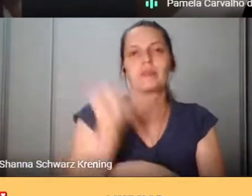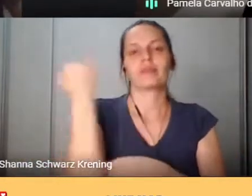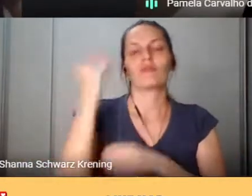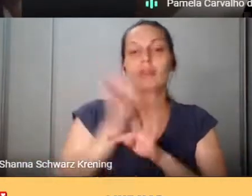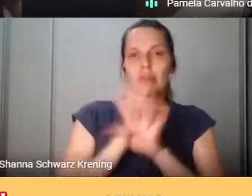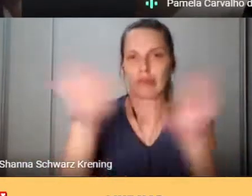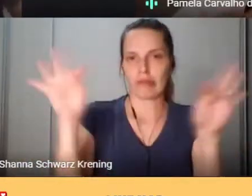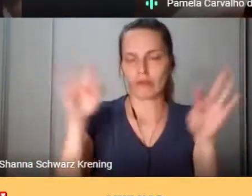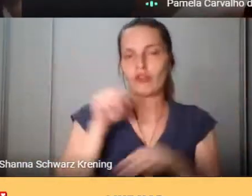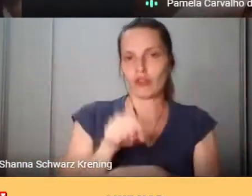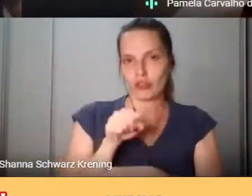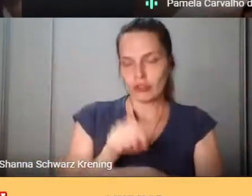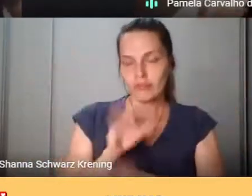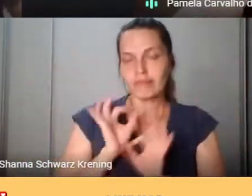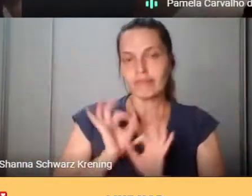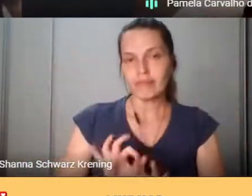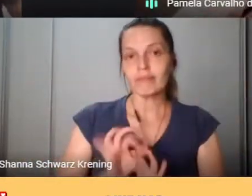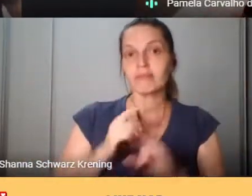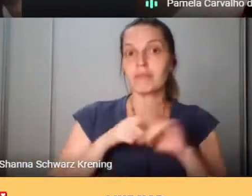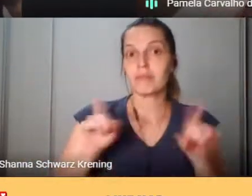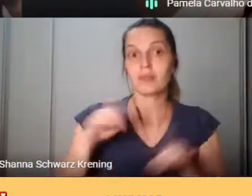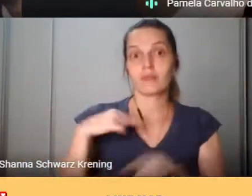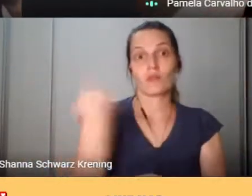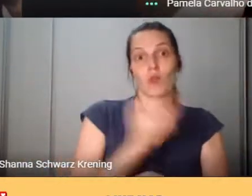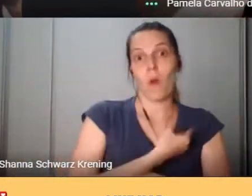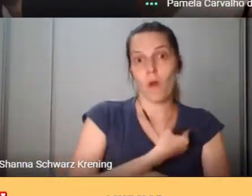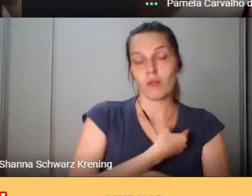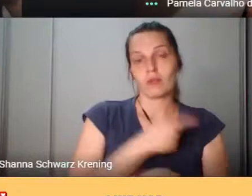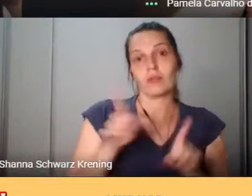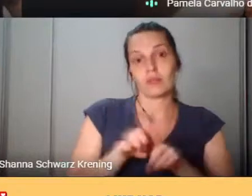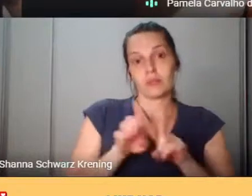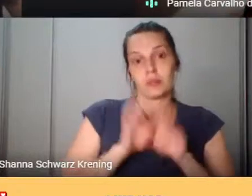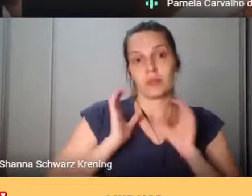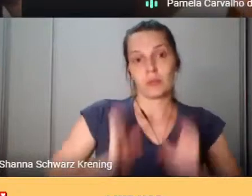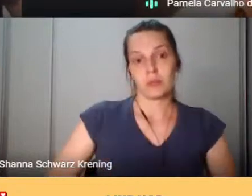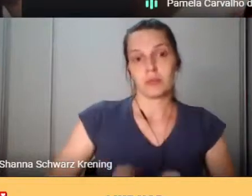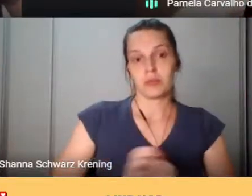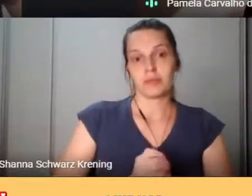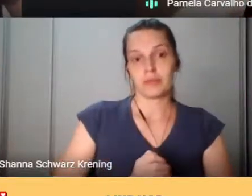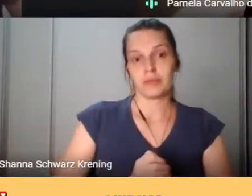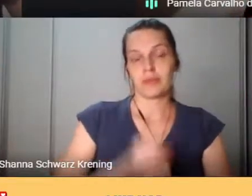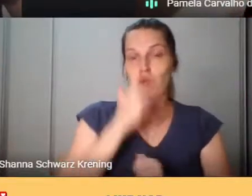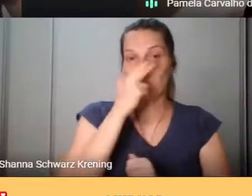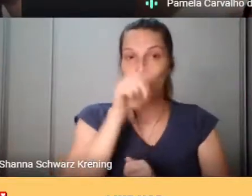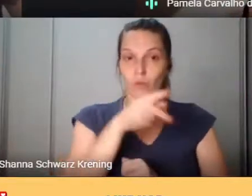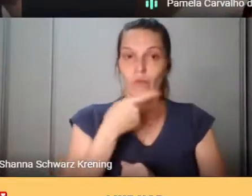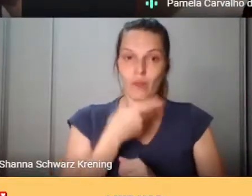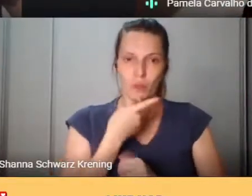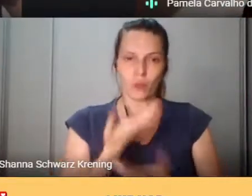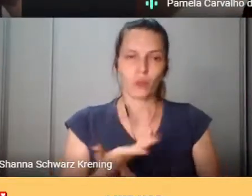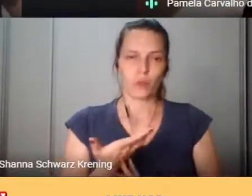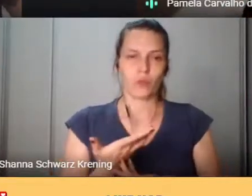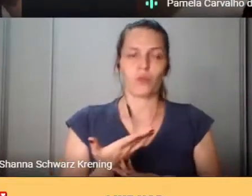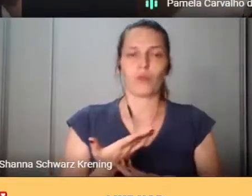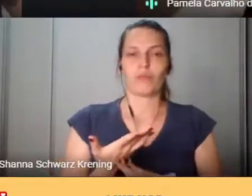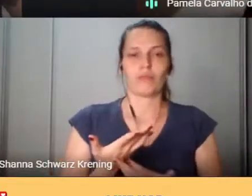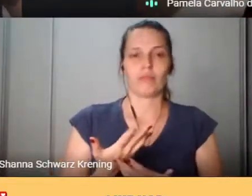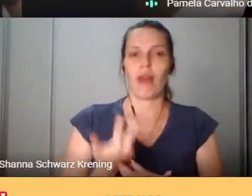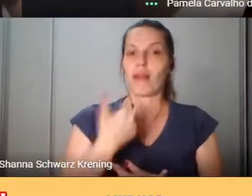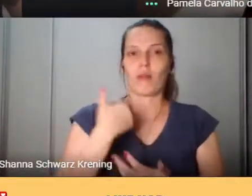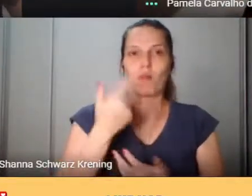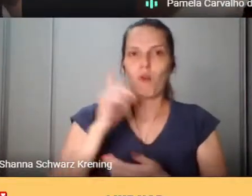né, somos sujeitos, agentes, e a gente, que é isso que tu falou, não é ela que vai ditar, mas a gente também, né? Ela